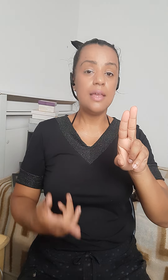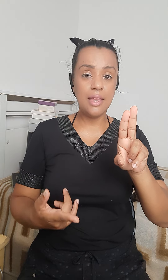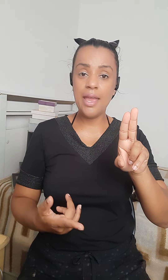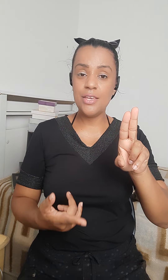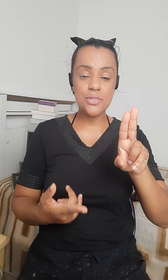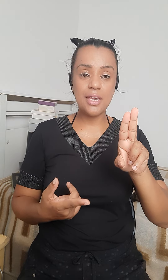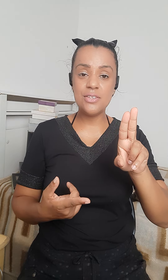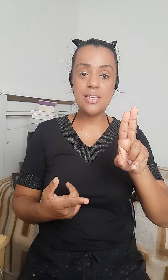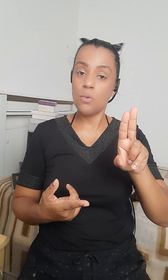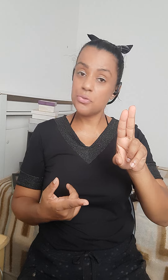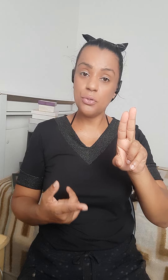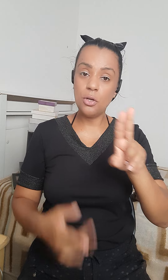é isso que quer dizer, qual é o seu nome?